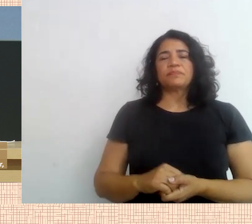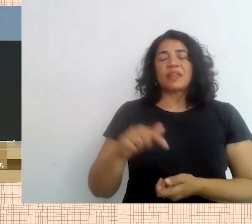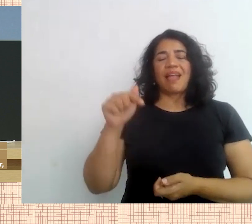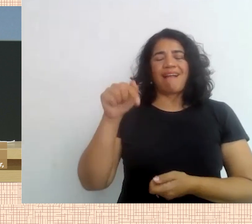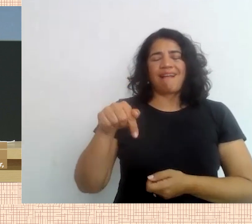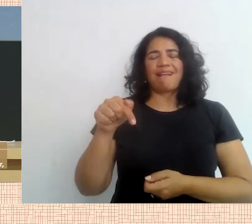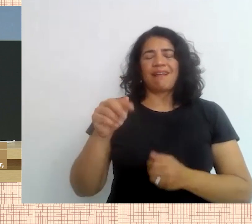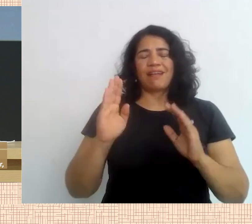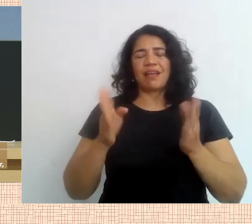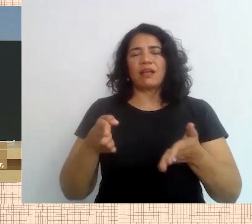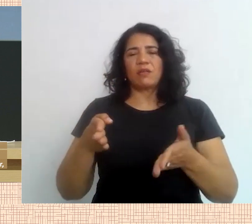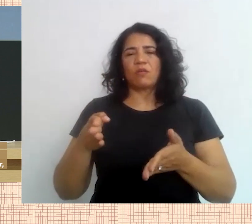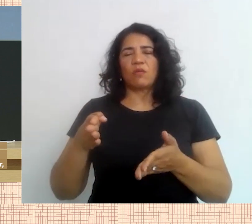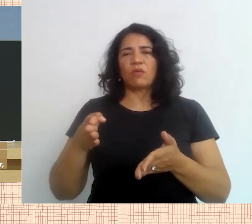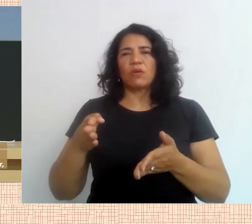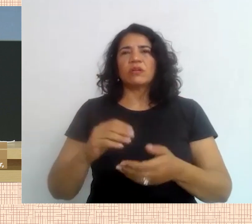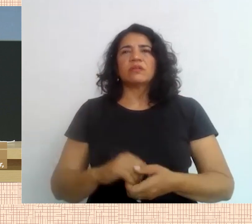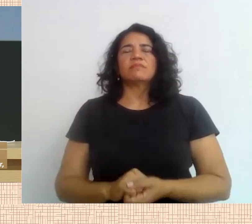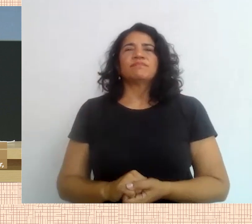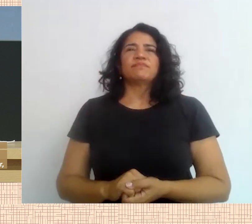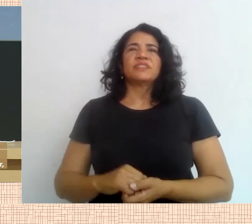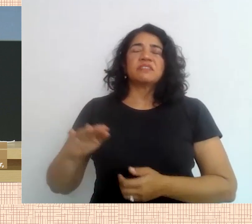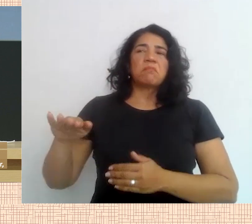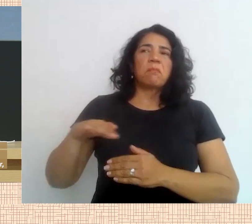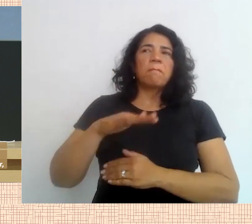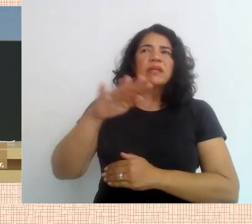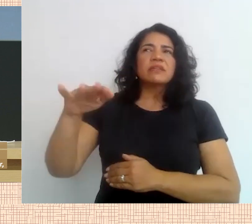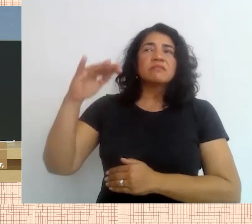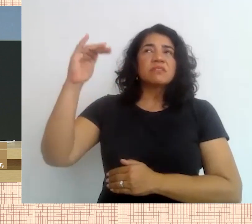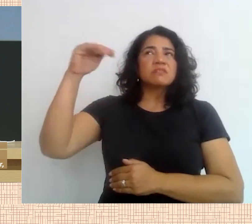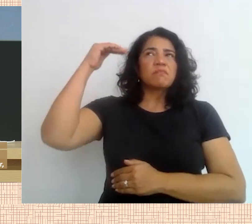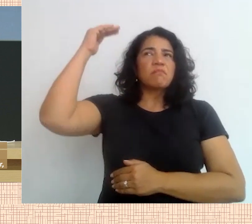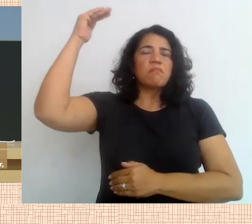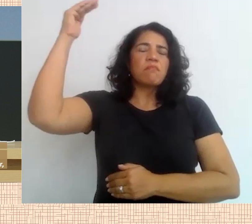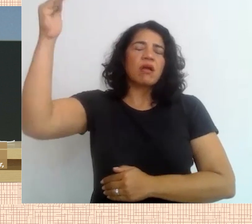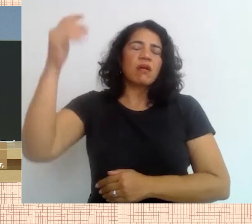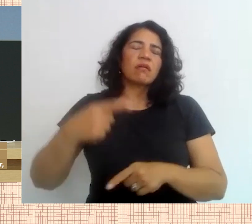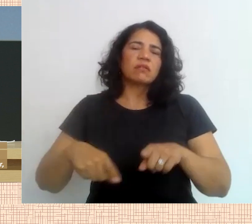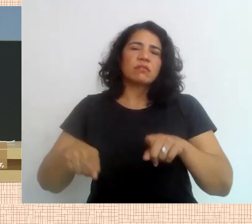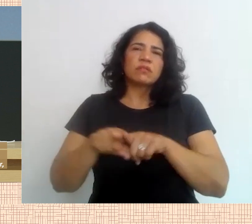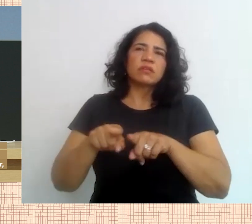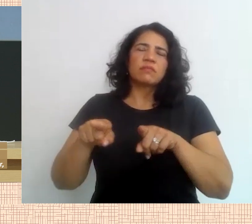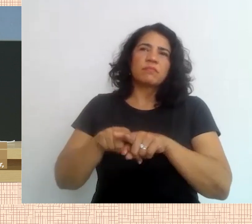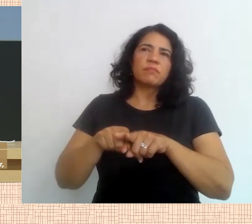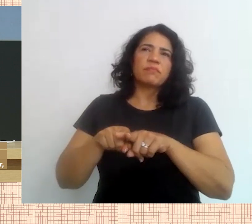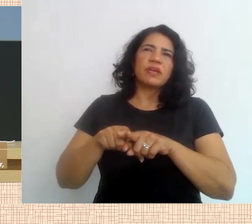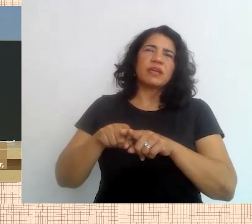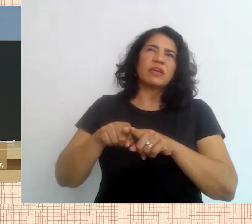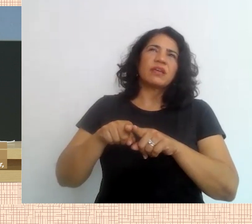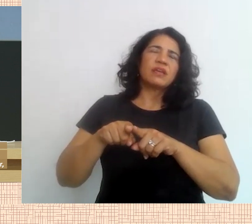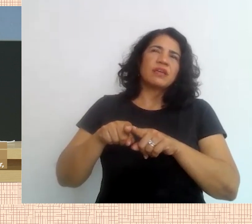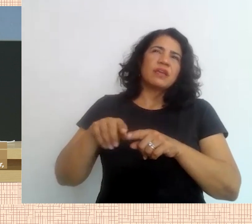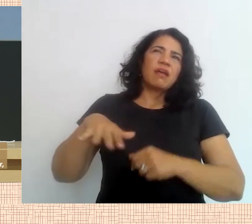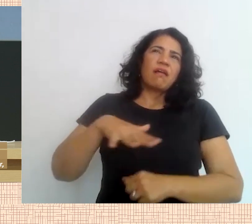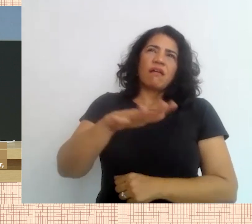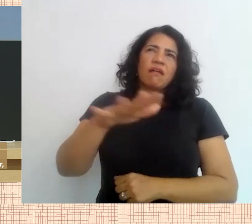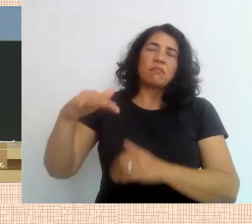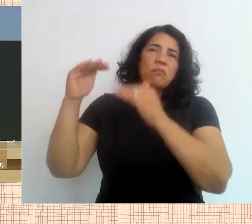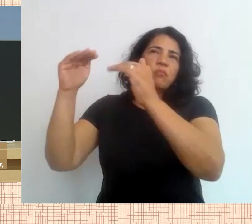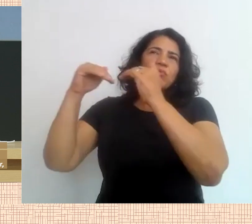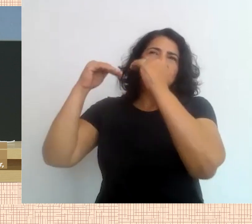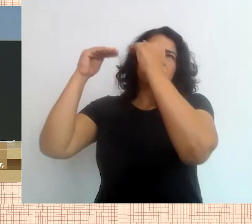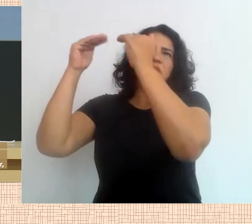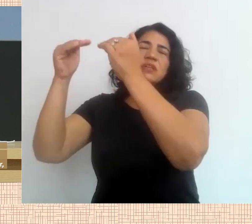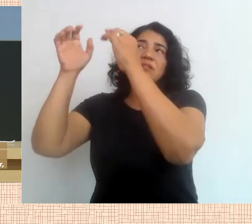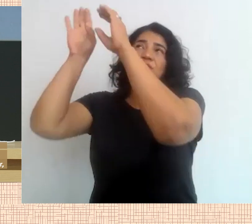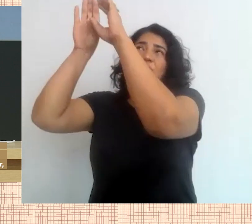nosso Senhor. Tudo que está acontecendo aqui, irmãos, entre nós, tudo que Deus está dispensando, a sua palavra, a sua